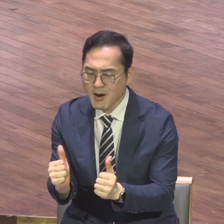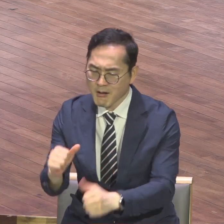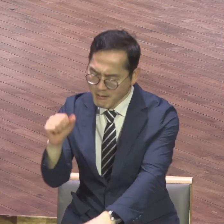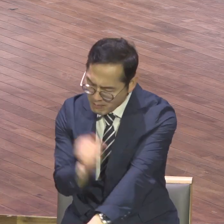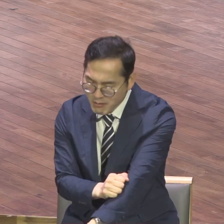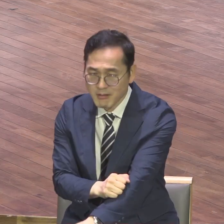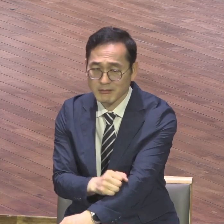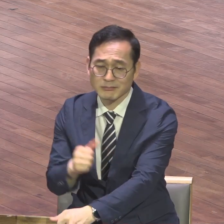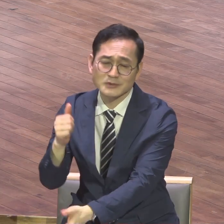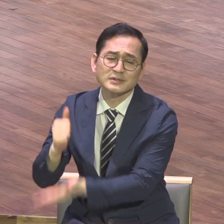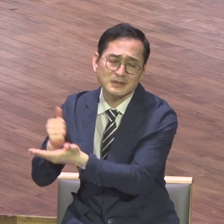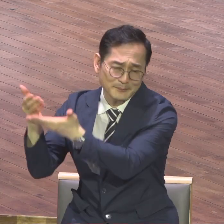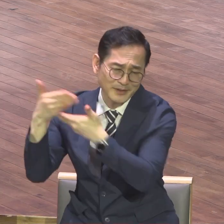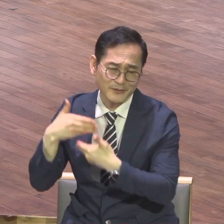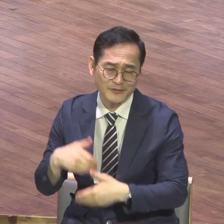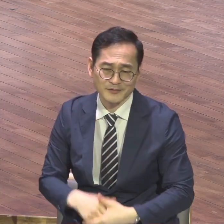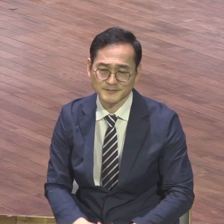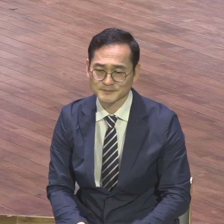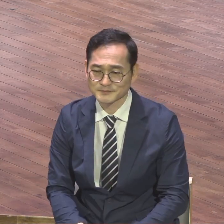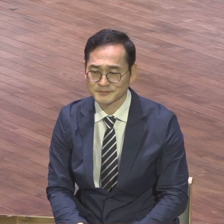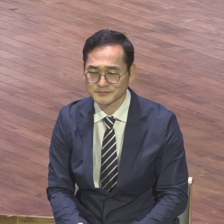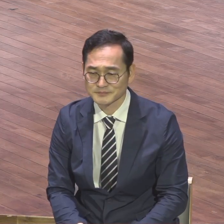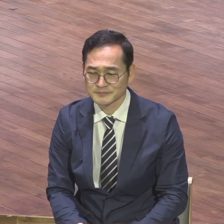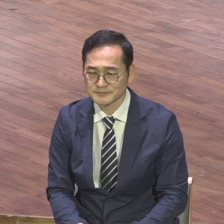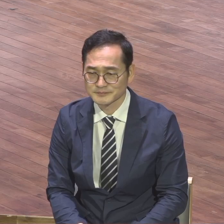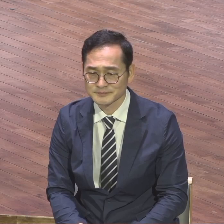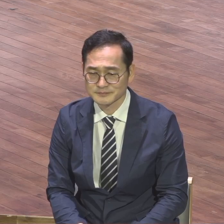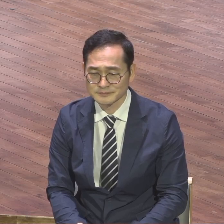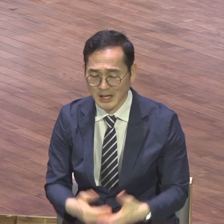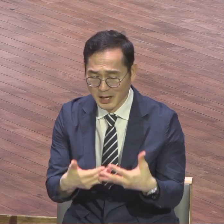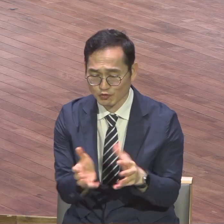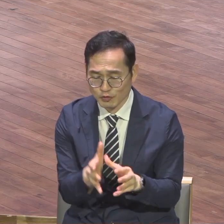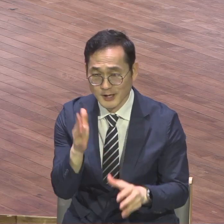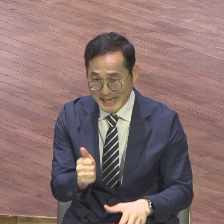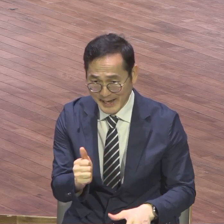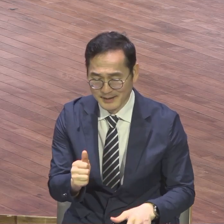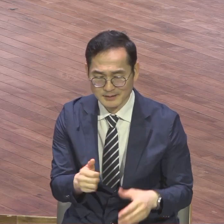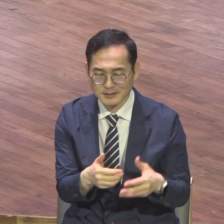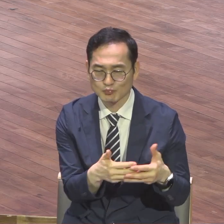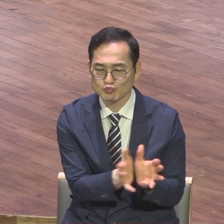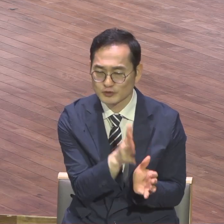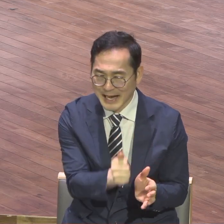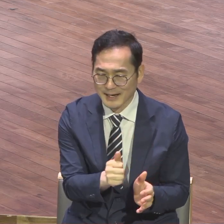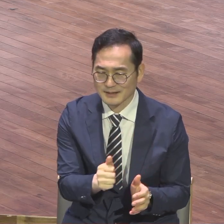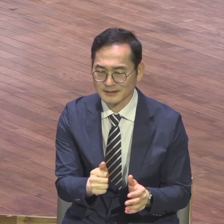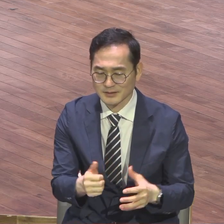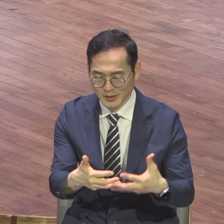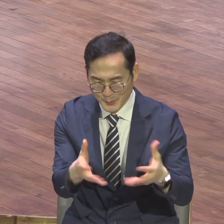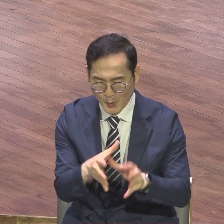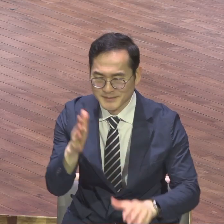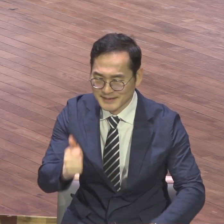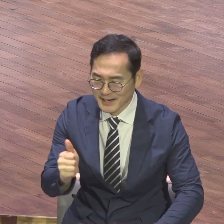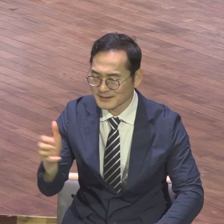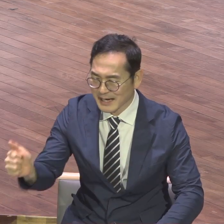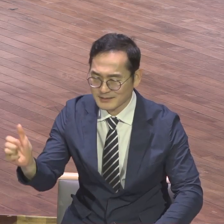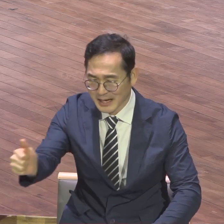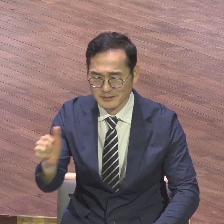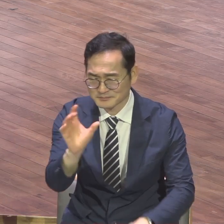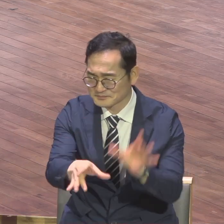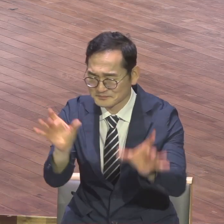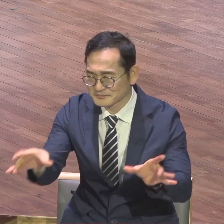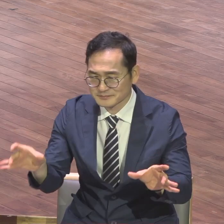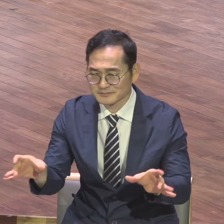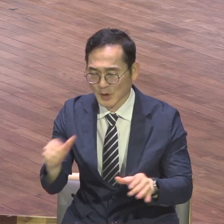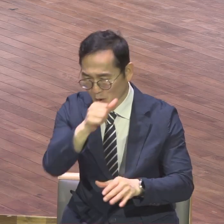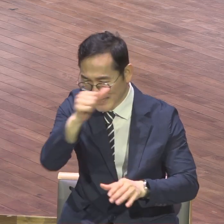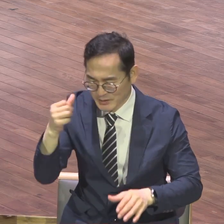응? 제가 직분을 올인했어요. 구역장, 부장, 회장 뭐 직분 맡아서 뭐